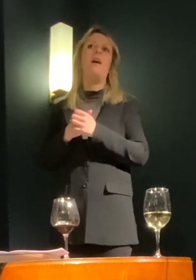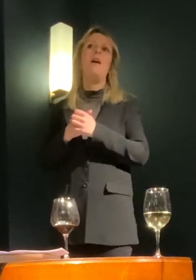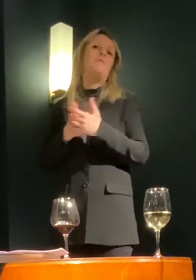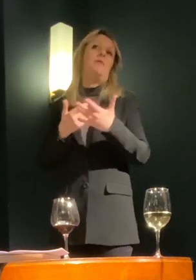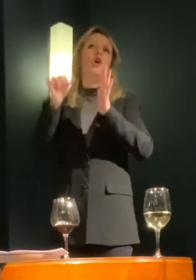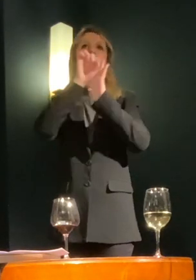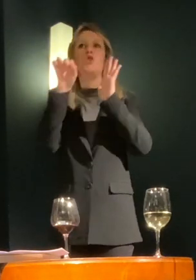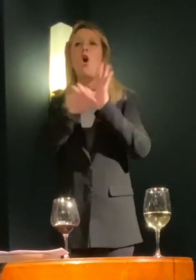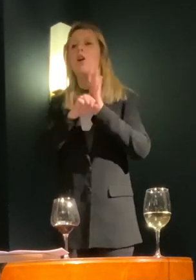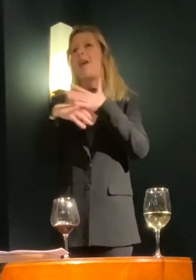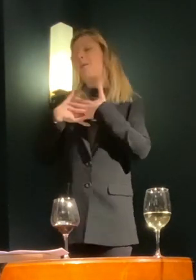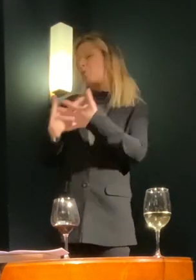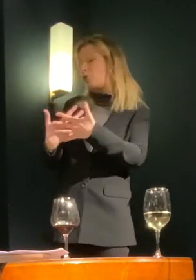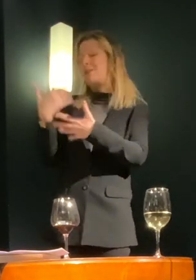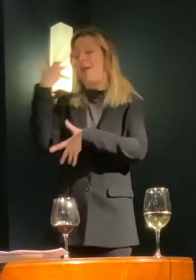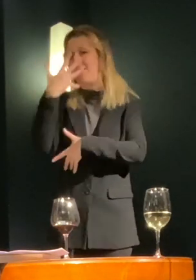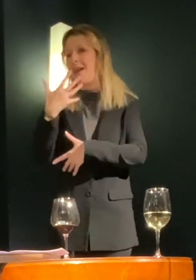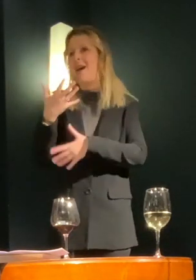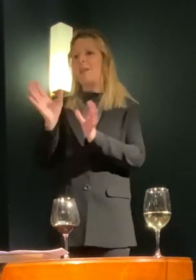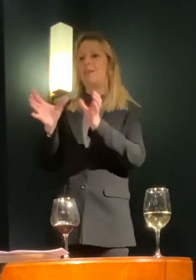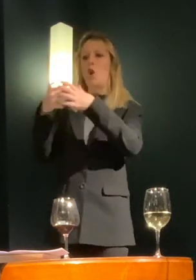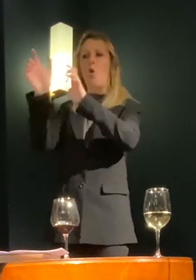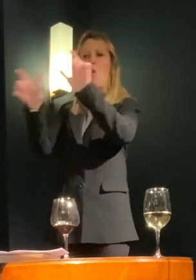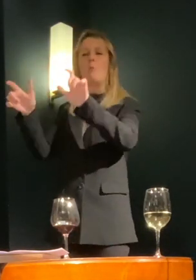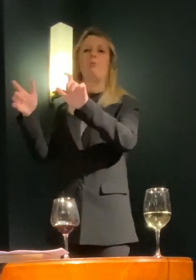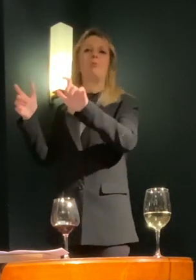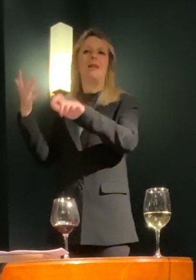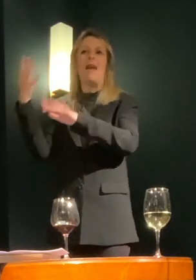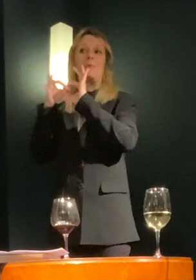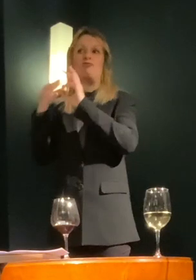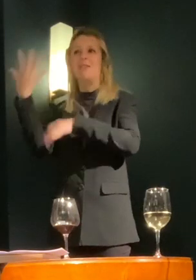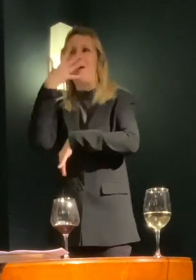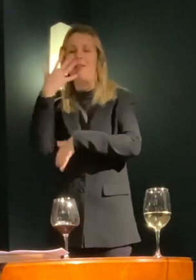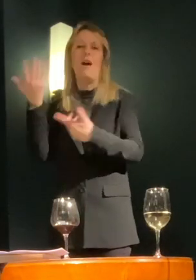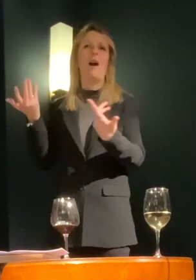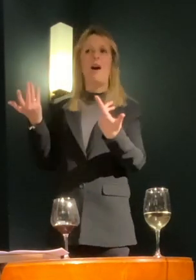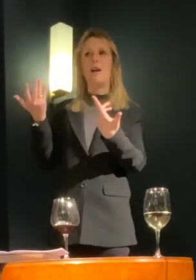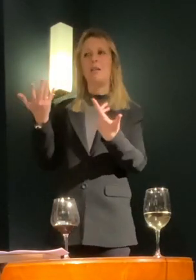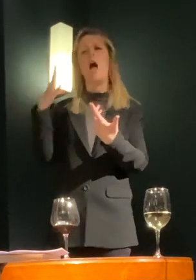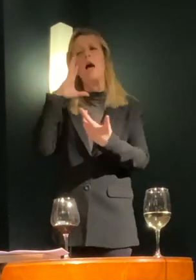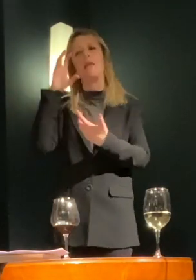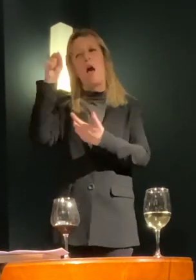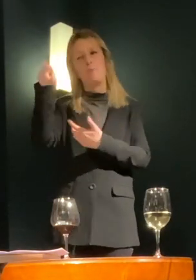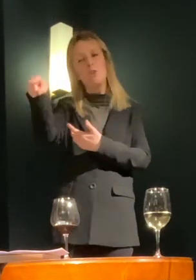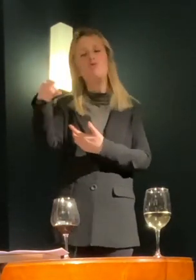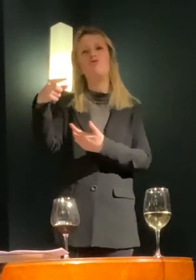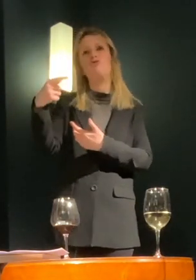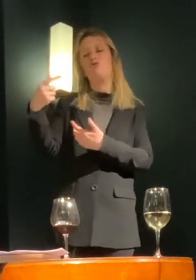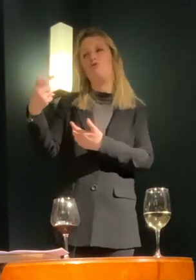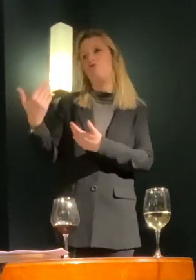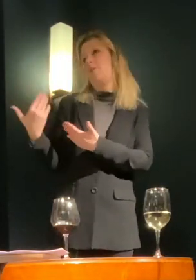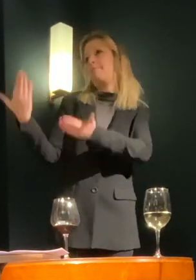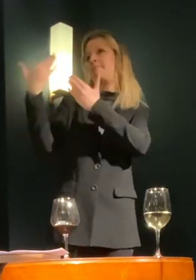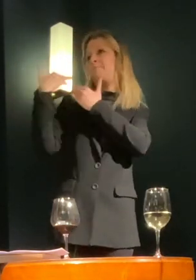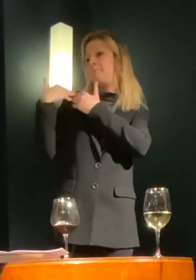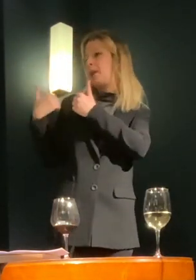dalle storie d'amore sbagliate, dalle compagnie sbagliate, dagli sbagli tu capisci che cos'è che non vuoi portarti dietro nella forma adulta